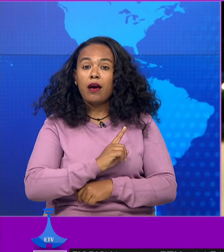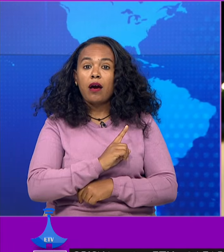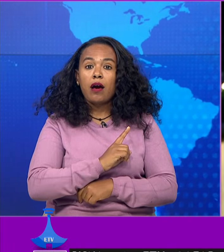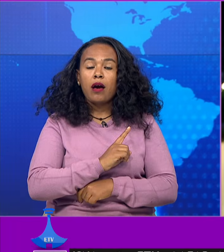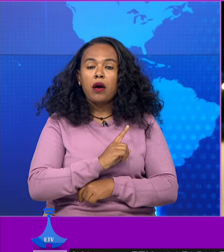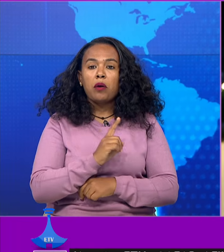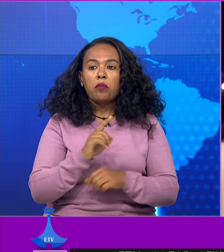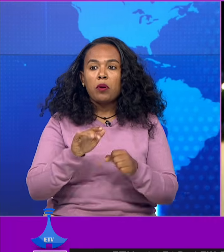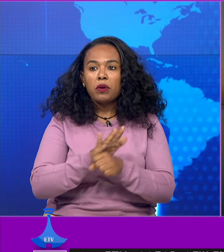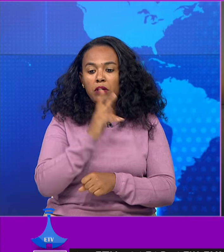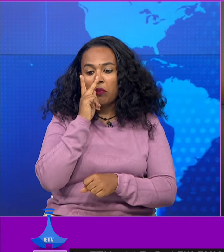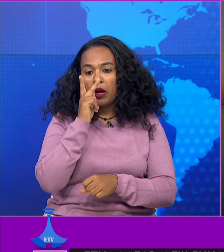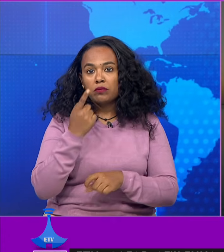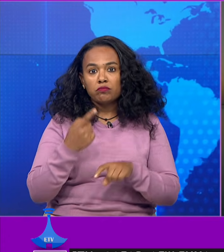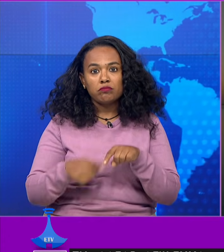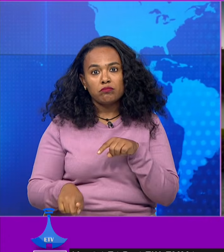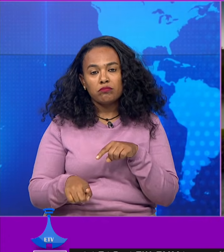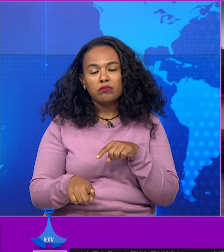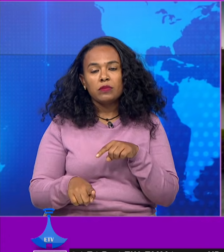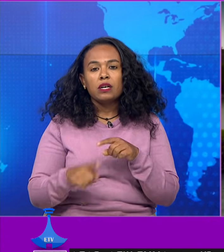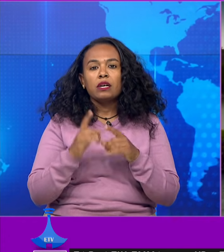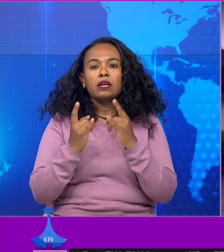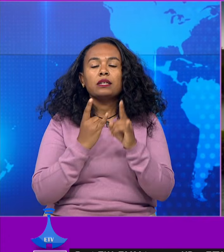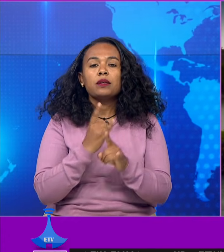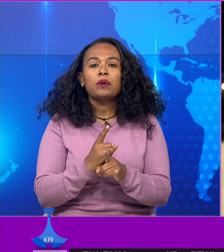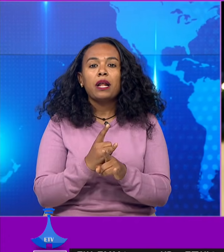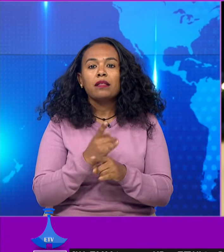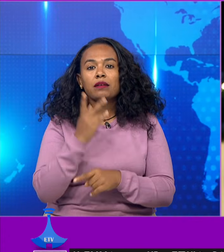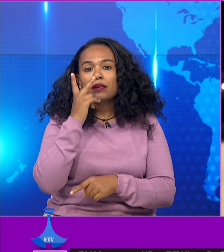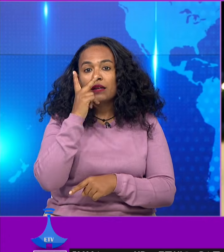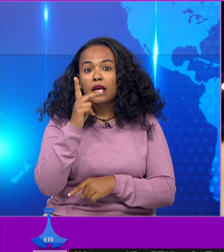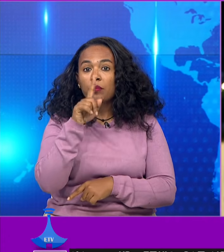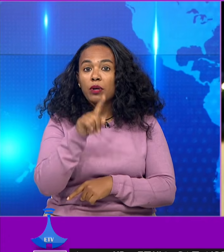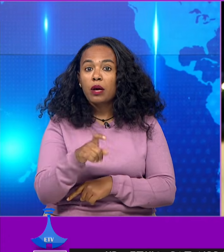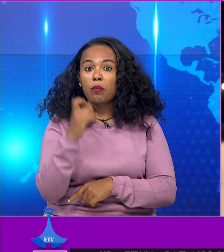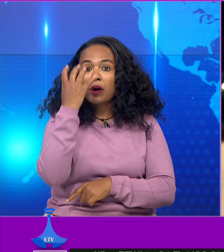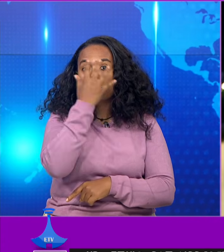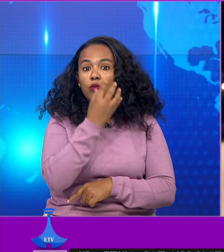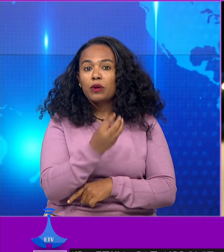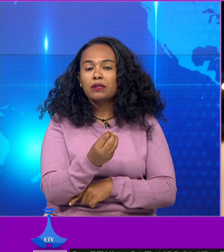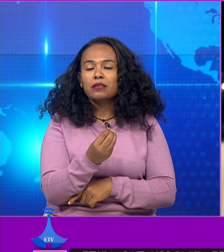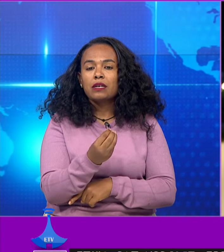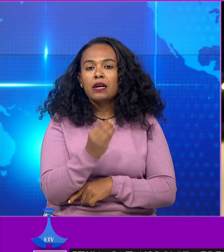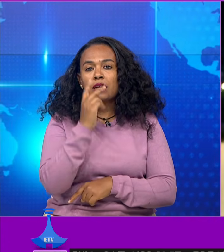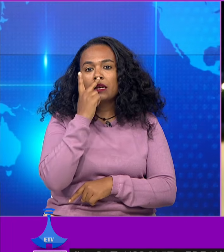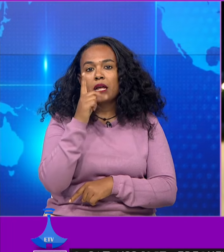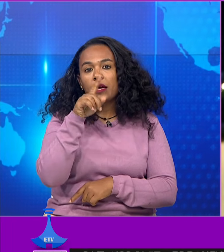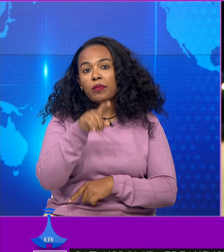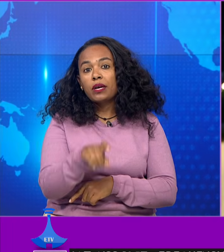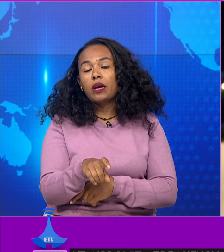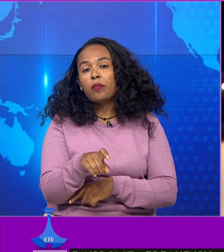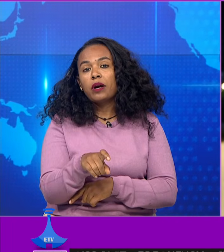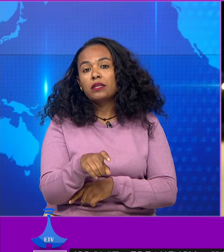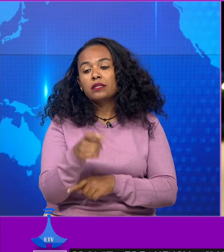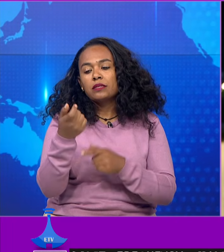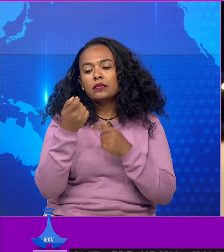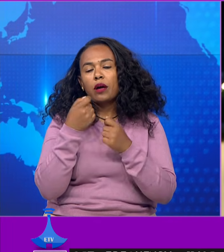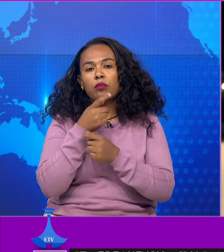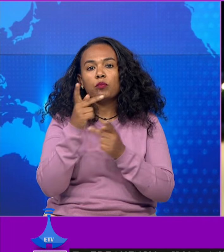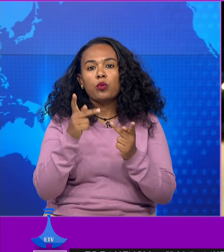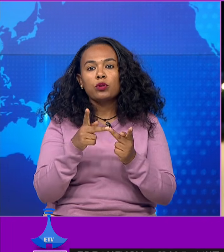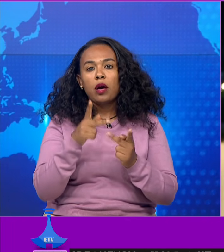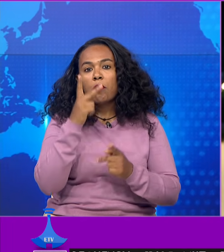በበቂ ማየት ባለመቻላችን ለዘመናት ልናይ የሚገባንን ውበት ልናይ የሚገባንን ሳቢ ቦታ